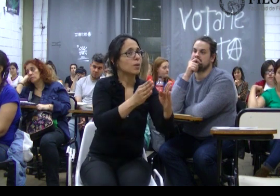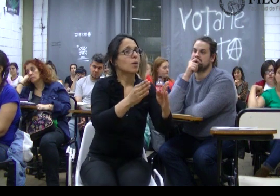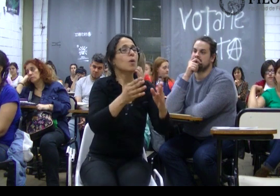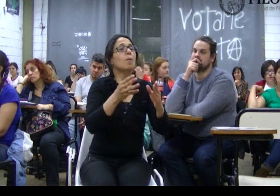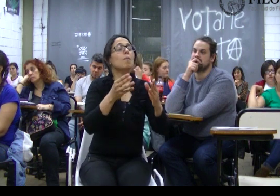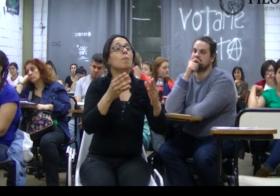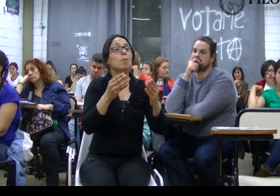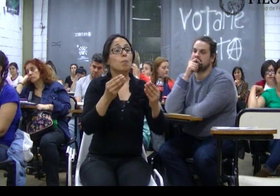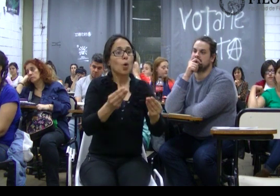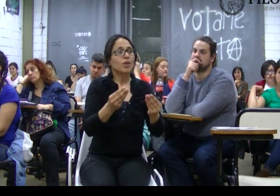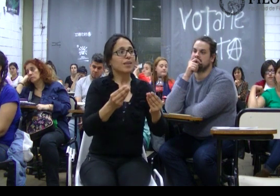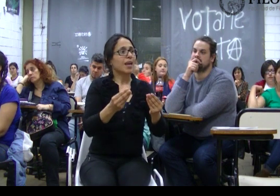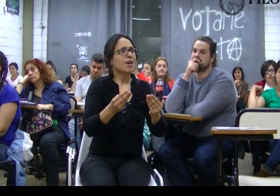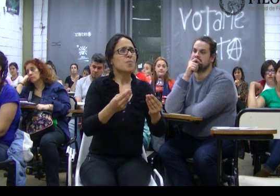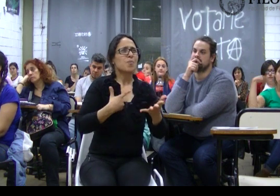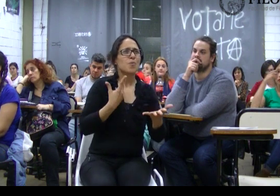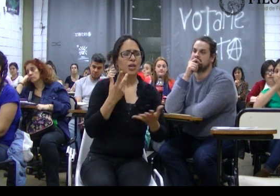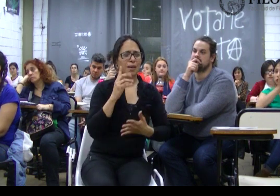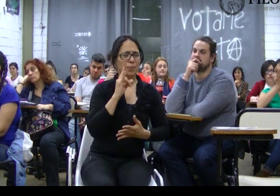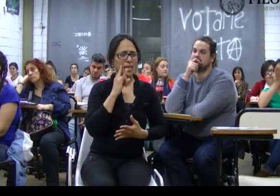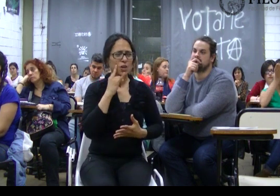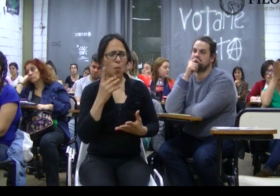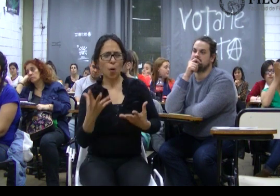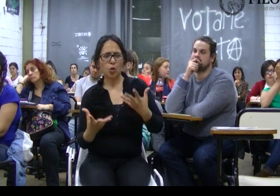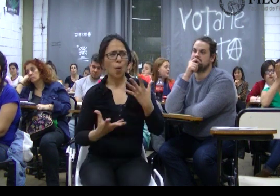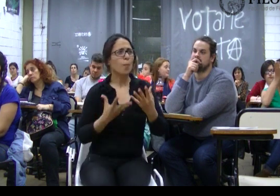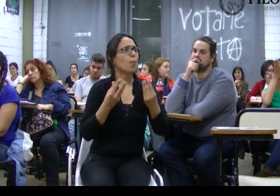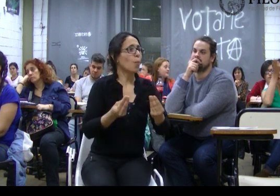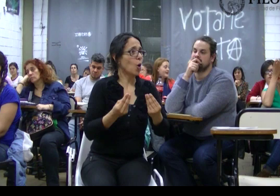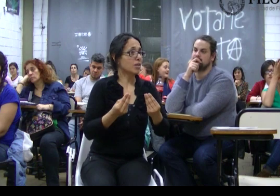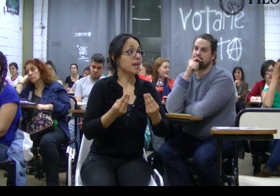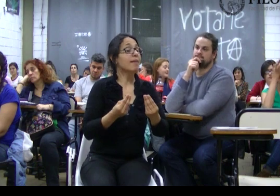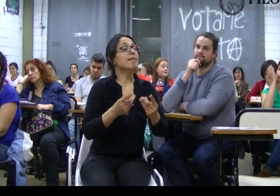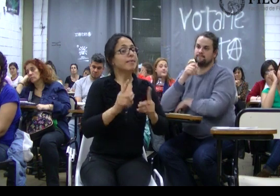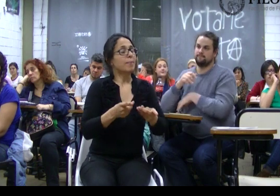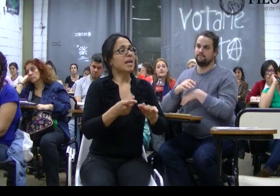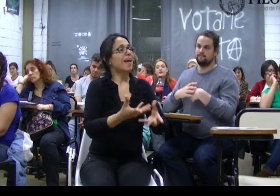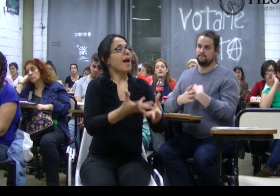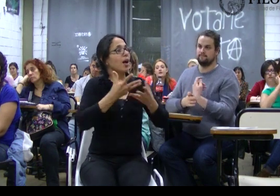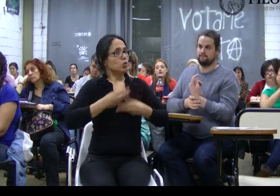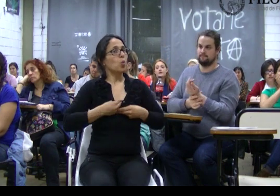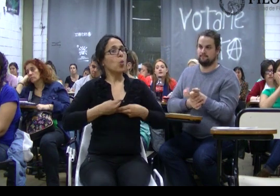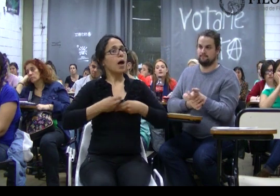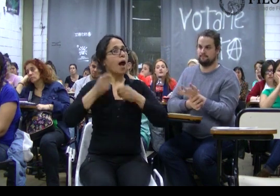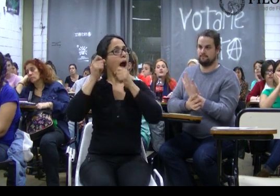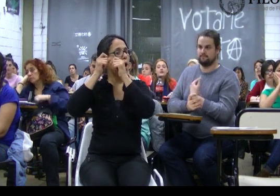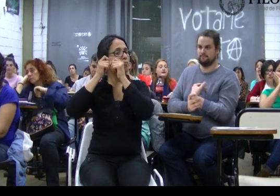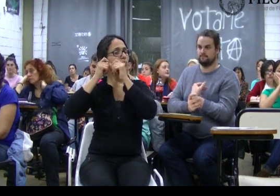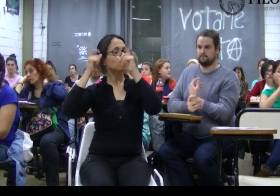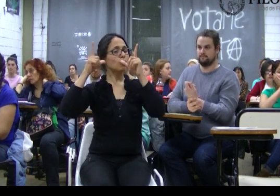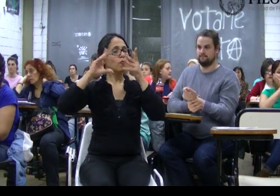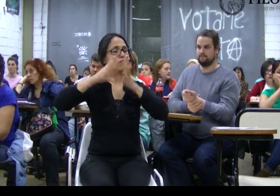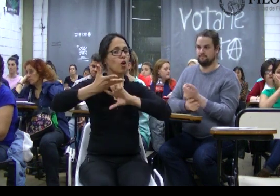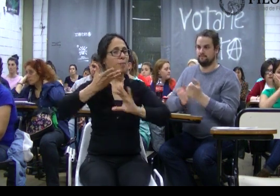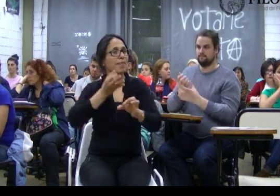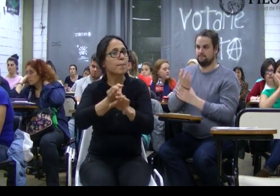por lo que incomoda y por lo que potencia el pensamiento pedagógico. Y